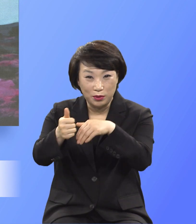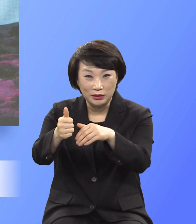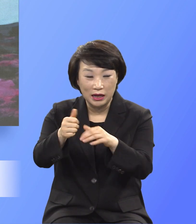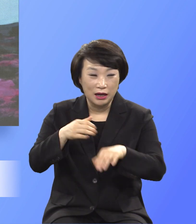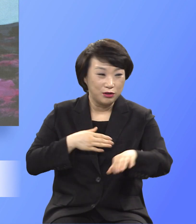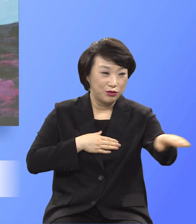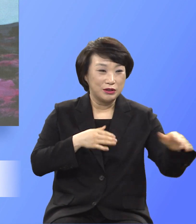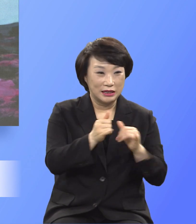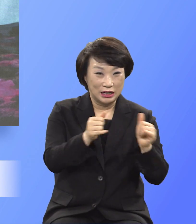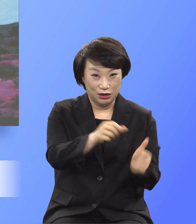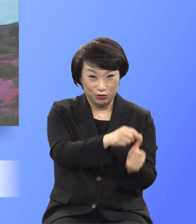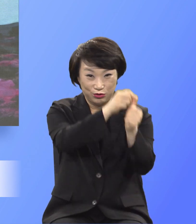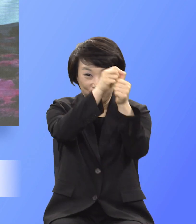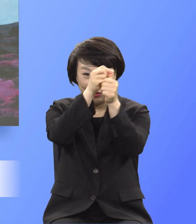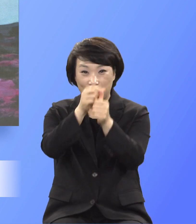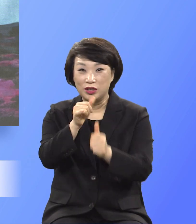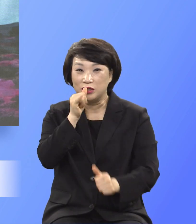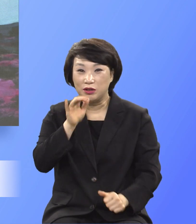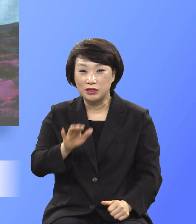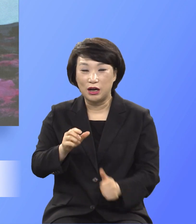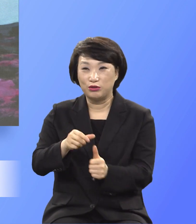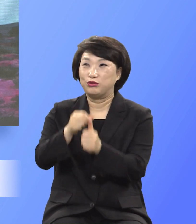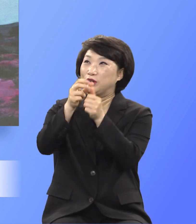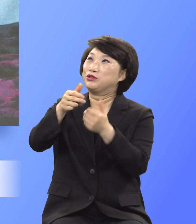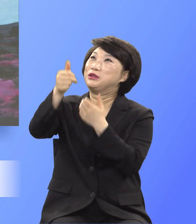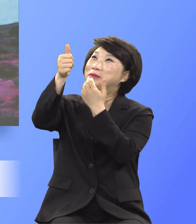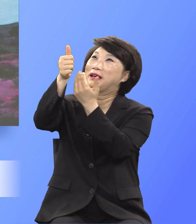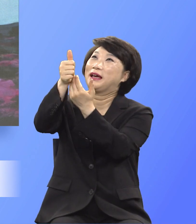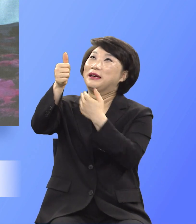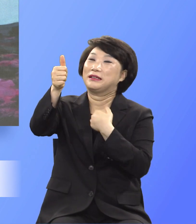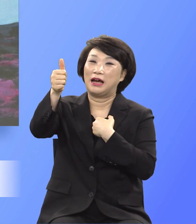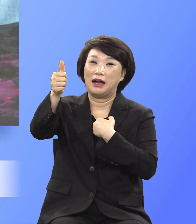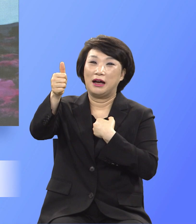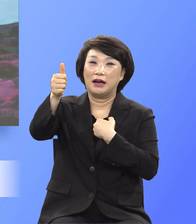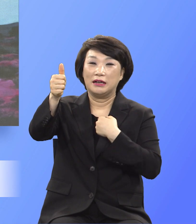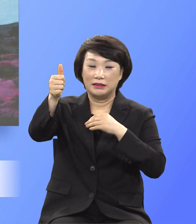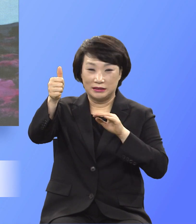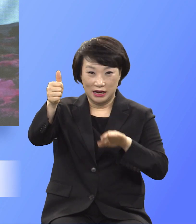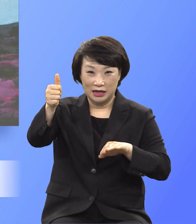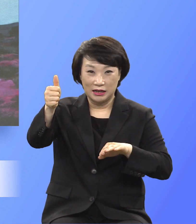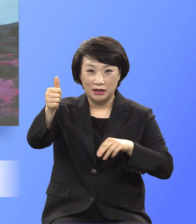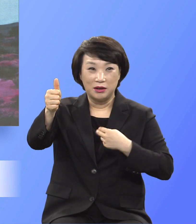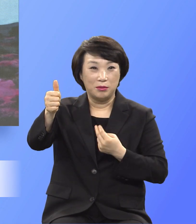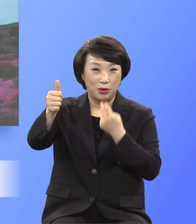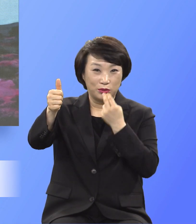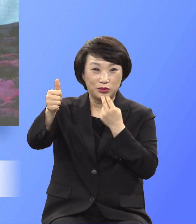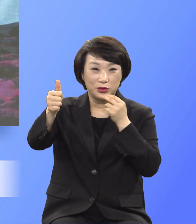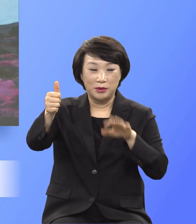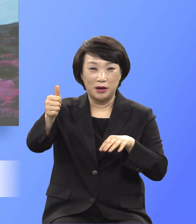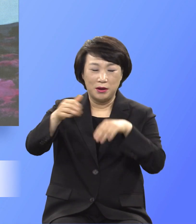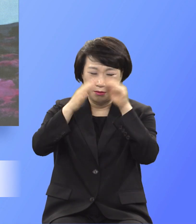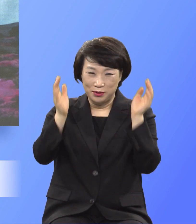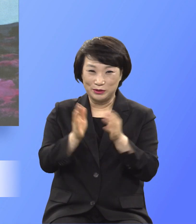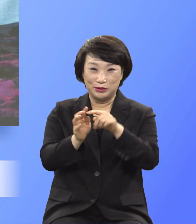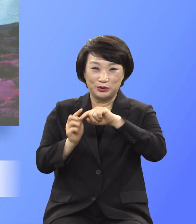자들은 구원의 주님을 위해서 자신의 목숨을 순교의 제물로